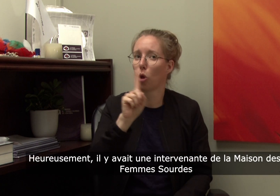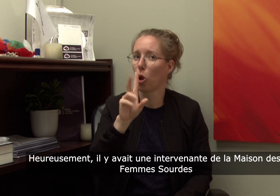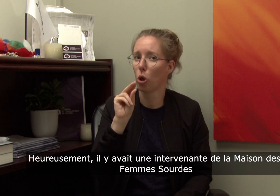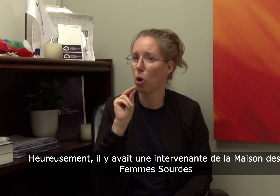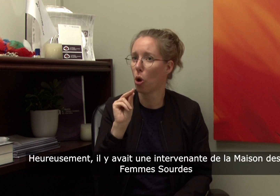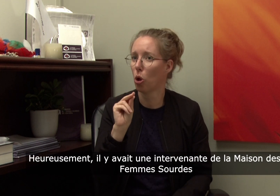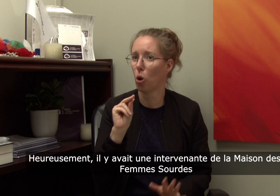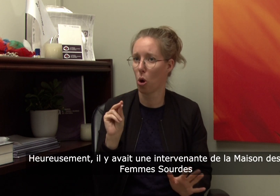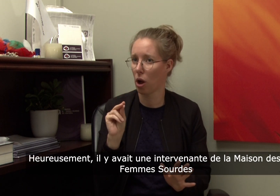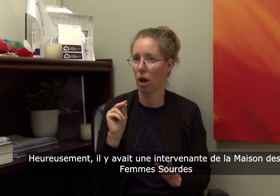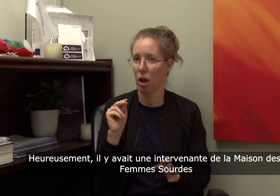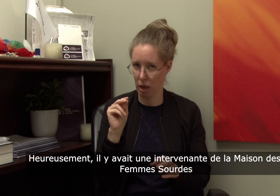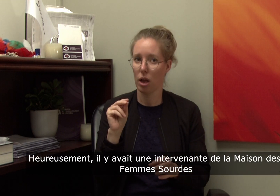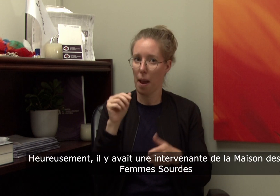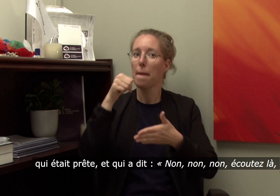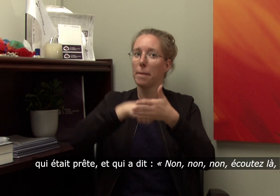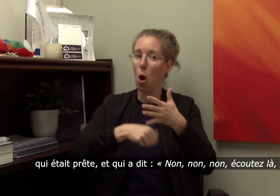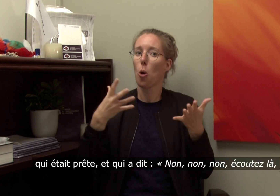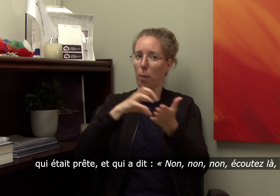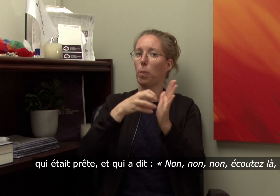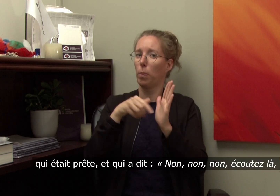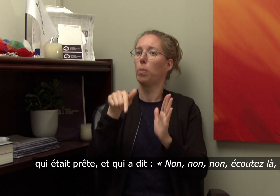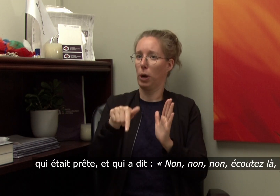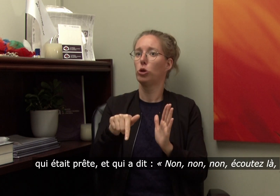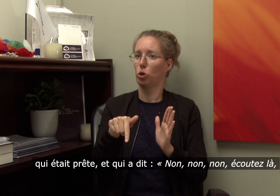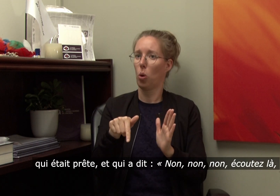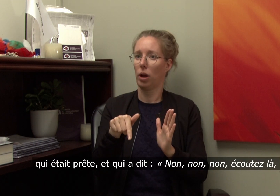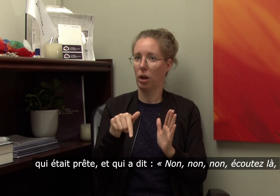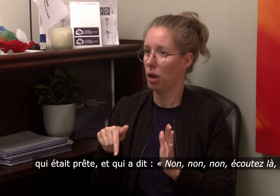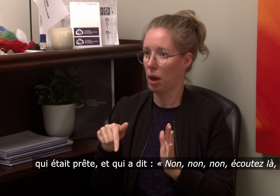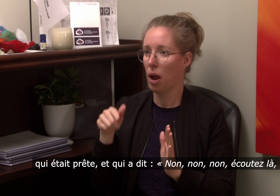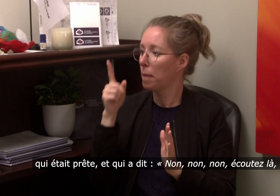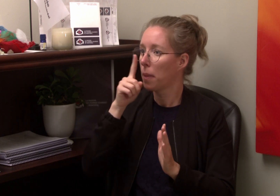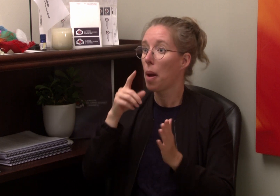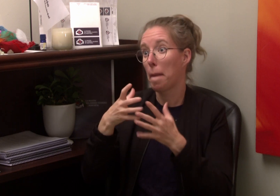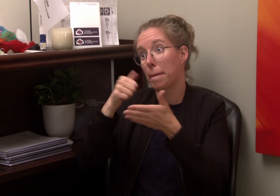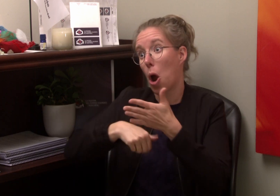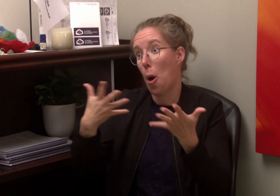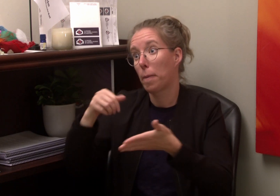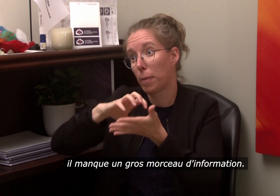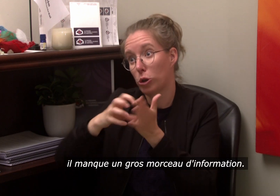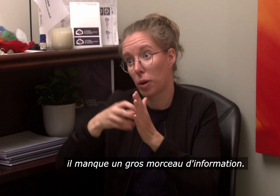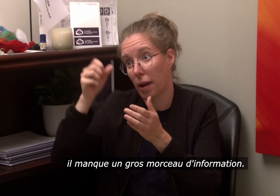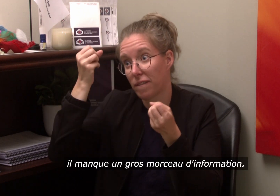avait une intervenante de la Maison des femmes sourdes qui était prête et qui a dit non, écoutez, là, il manque un gros